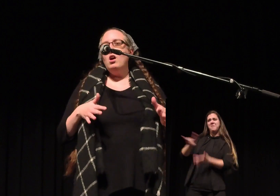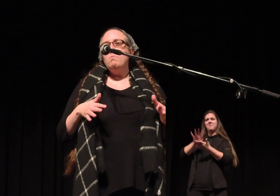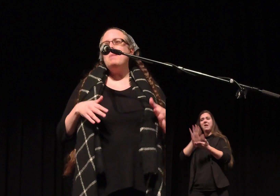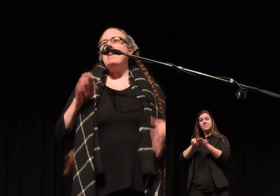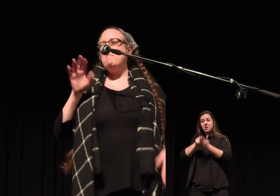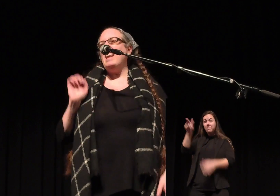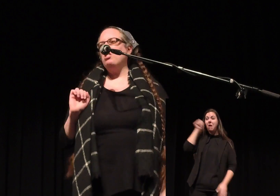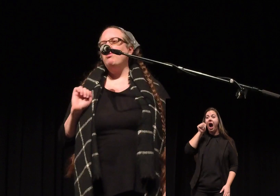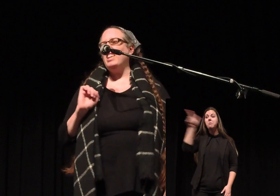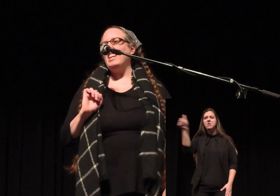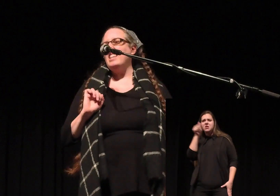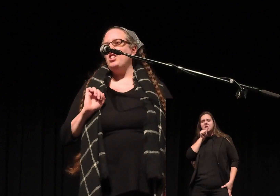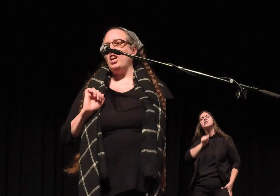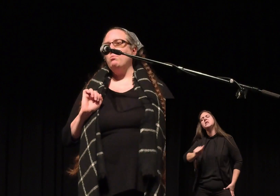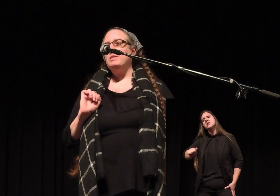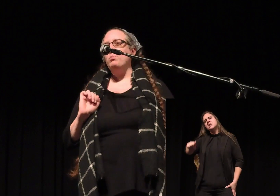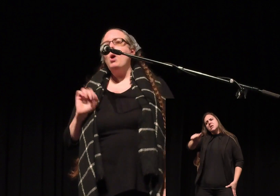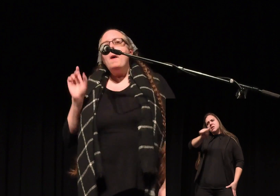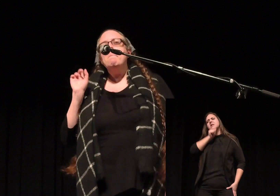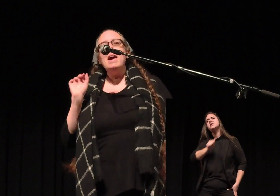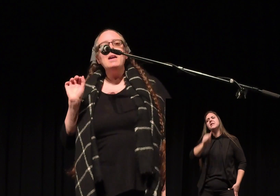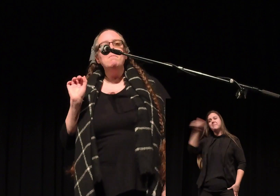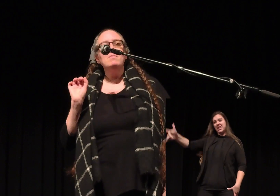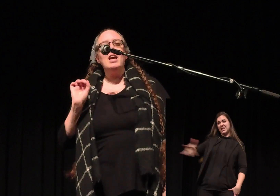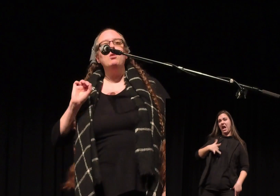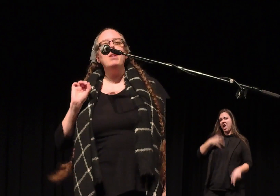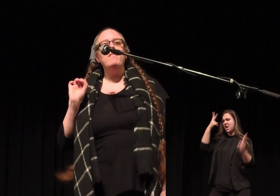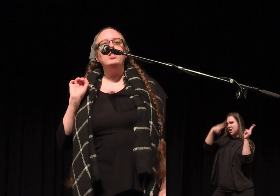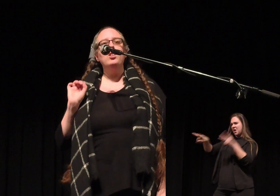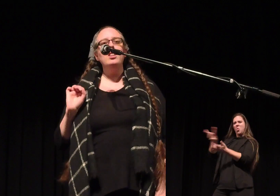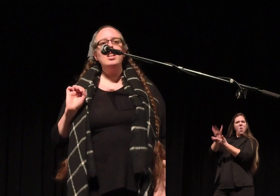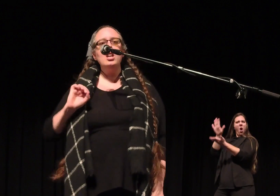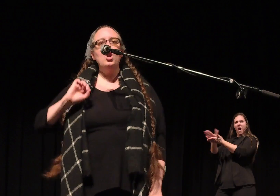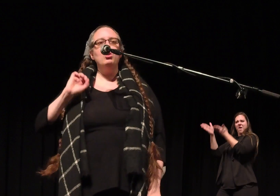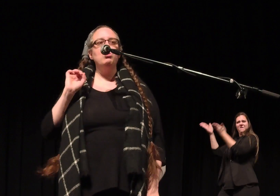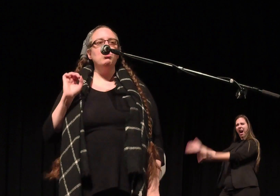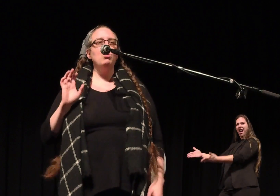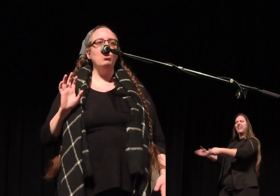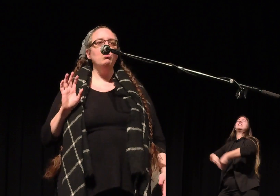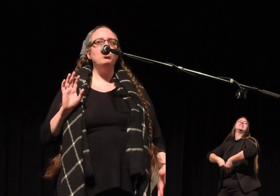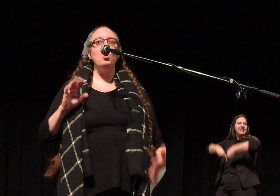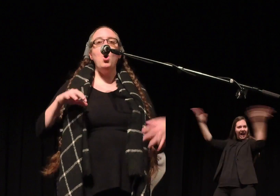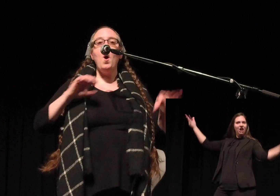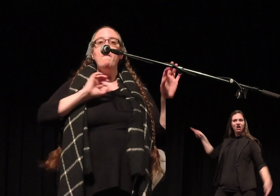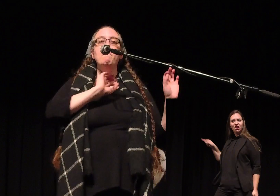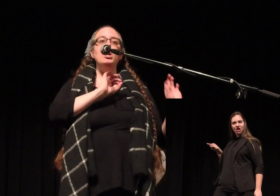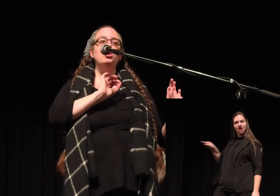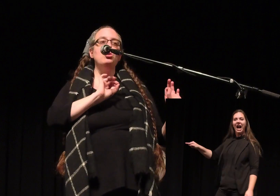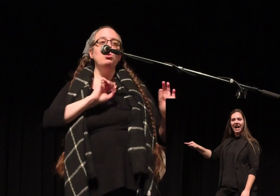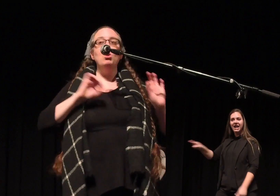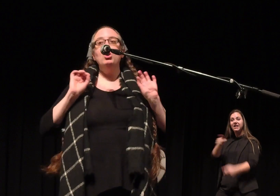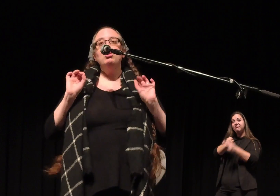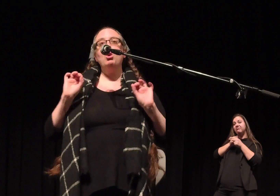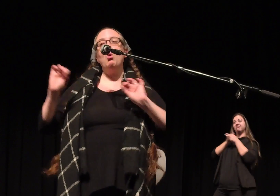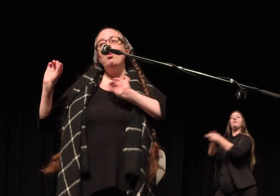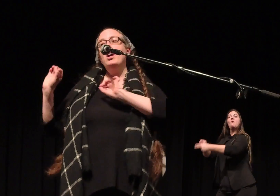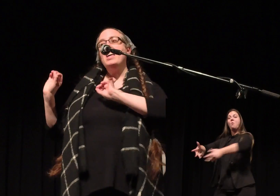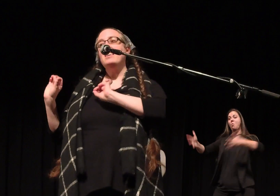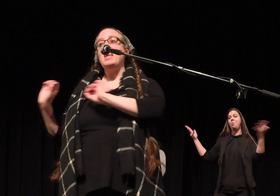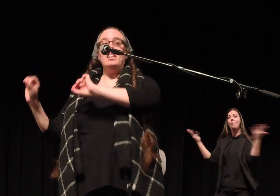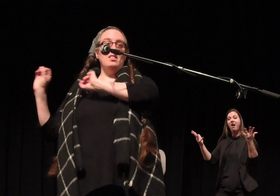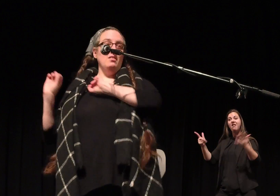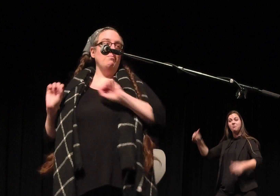d'ange, mais même elle, elle trouvait qu'il exagérait un petit peu. Même qu'elle lui avait donné le surnom de Monsieur